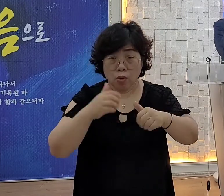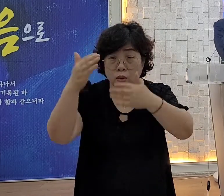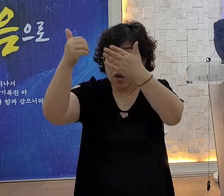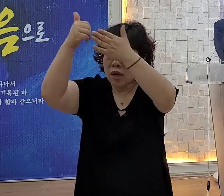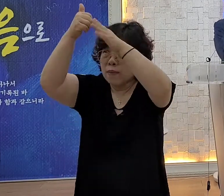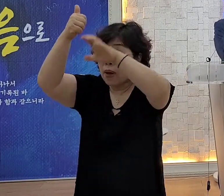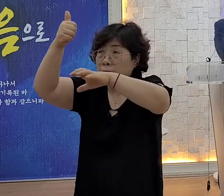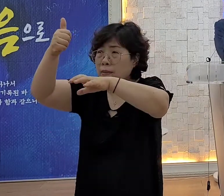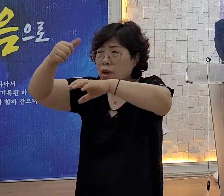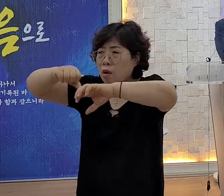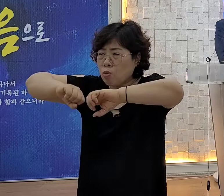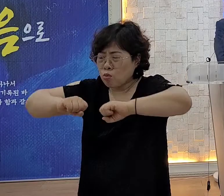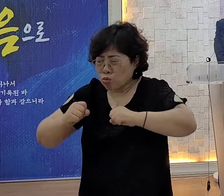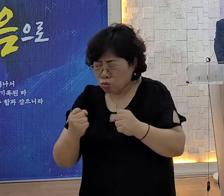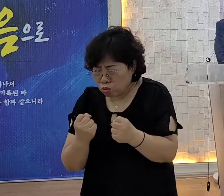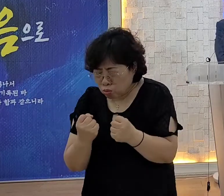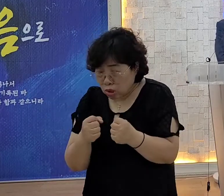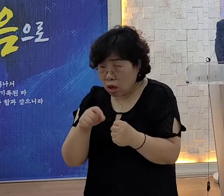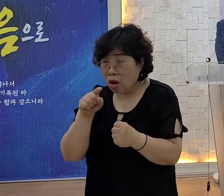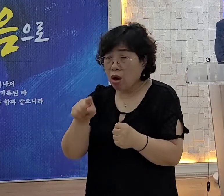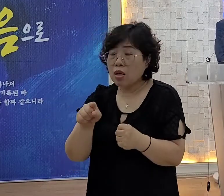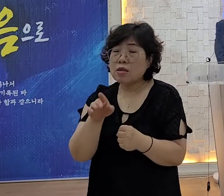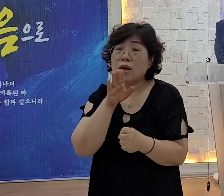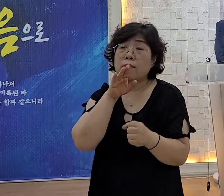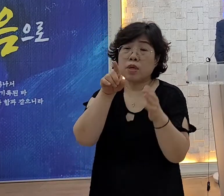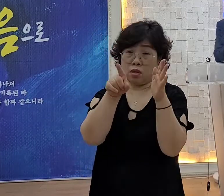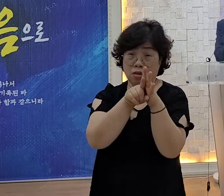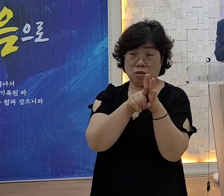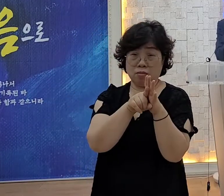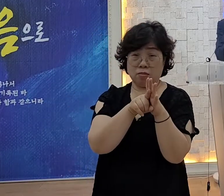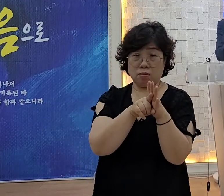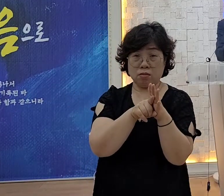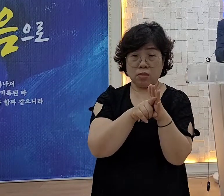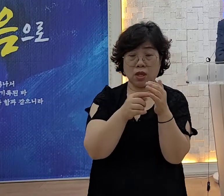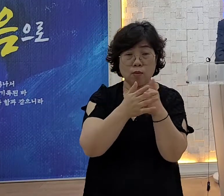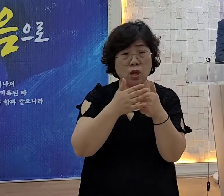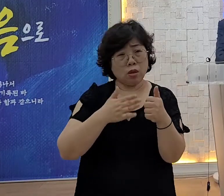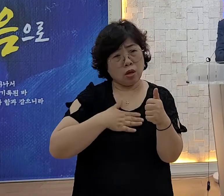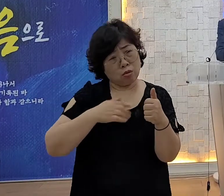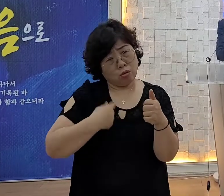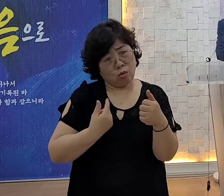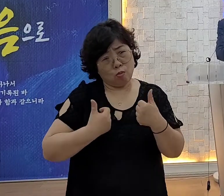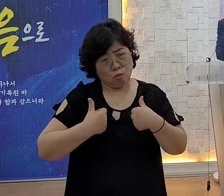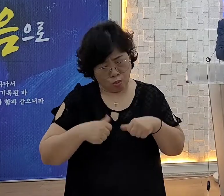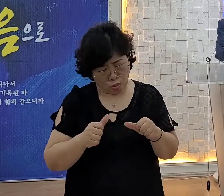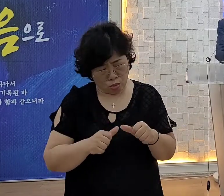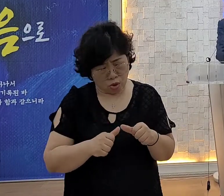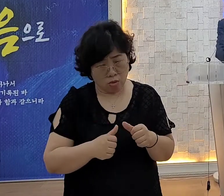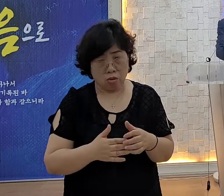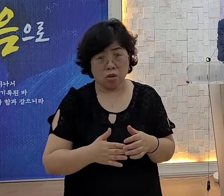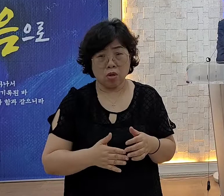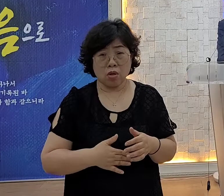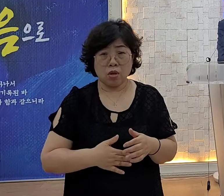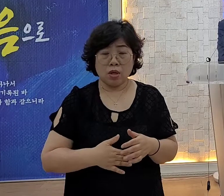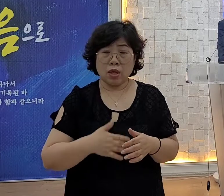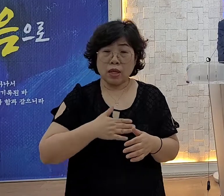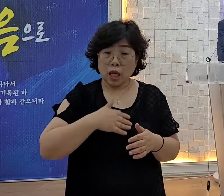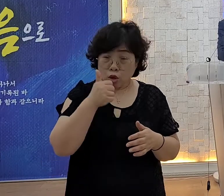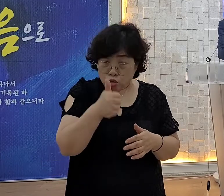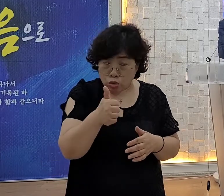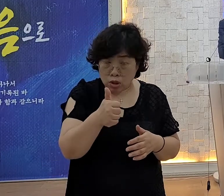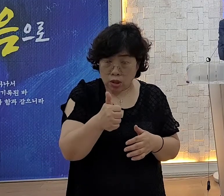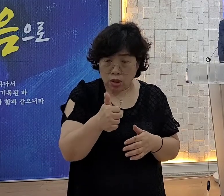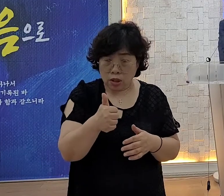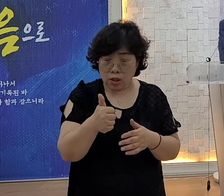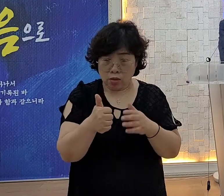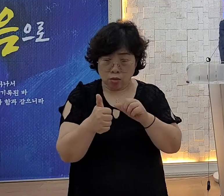앞에 굴복하는, 이게 진짜 믿음입니다. 그러니까 나를 포기하지 않고 내 자아를 주인이 바뀌어야 돼요. 그러니까